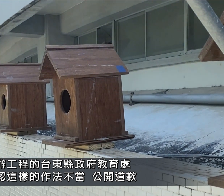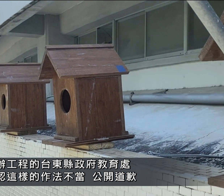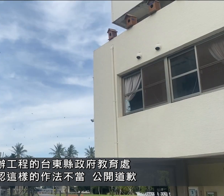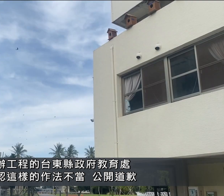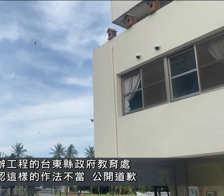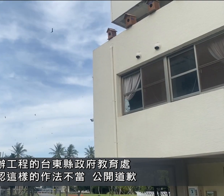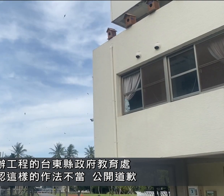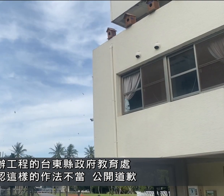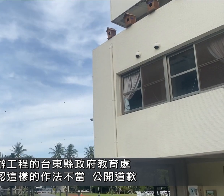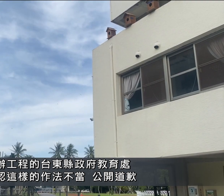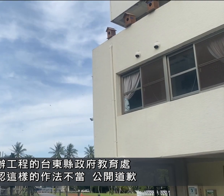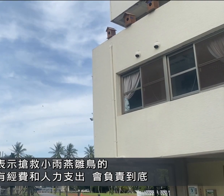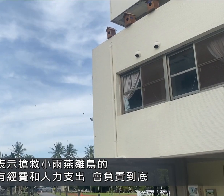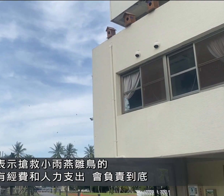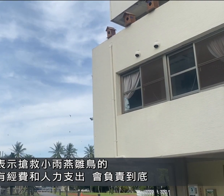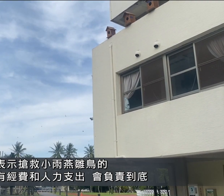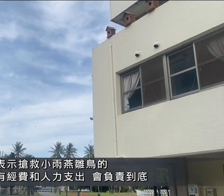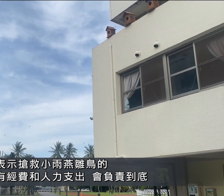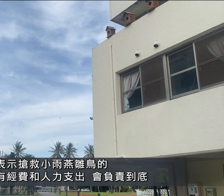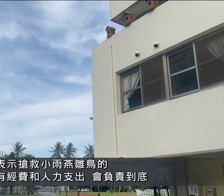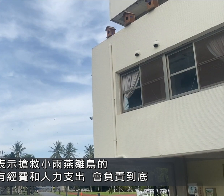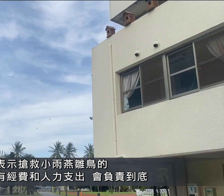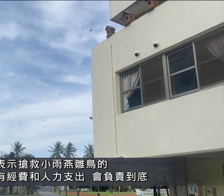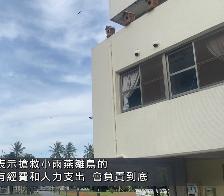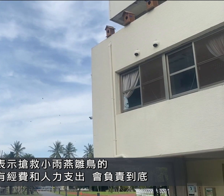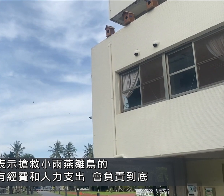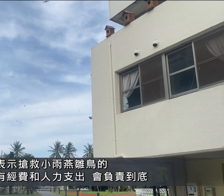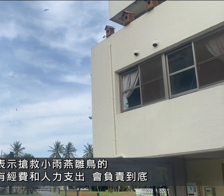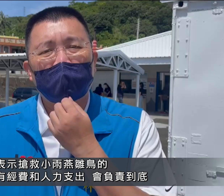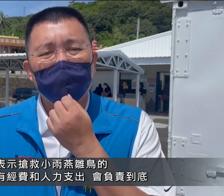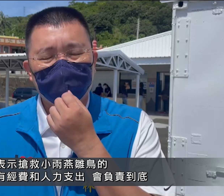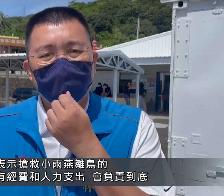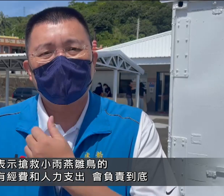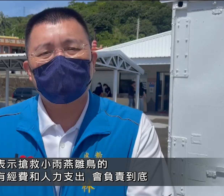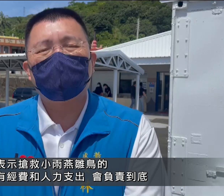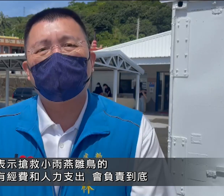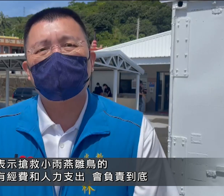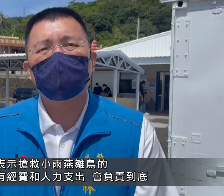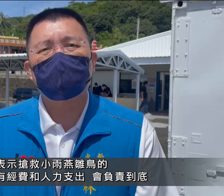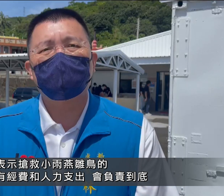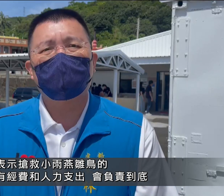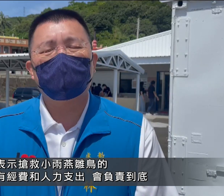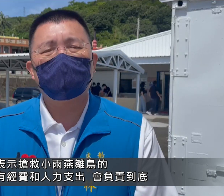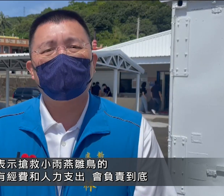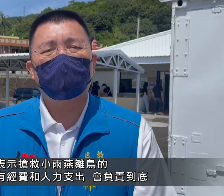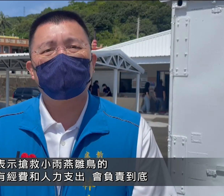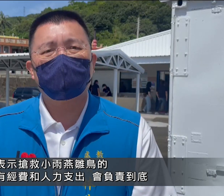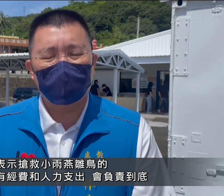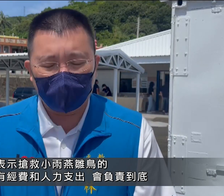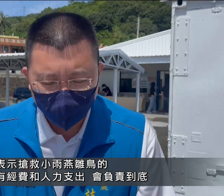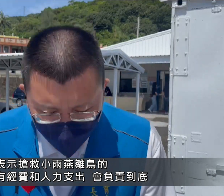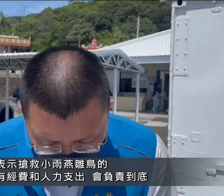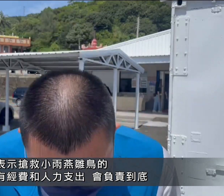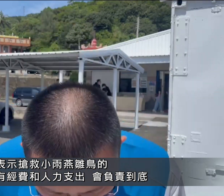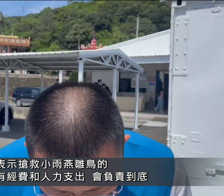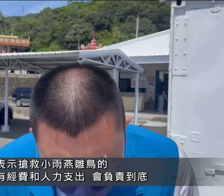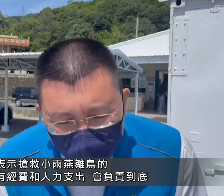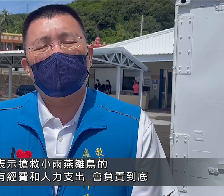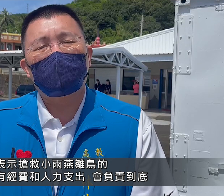当，公开道歉，也表示抢救小雨燕雏鸟的所有经费和人力支出会负责到底。 协助我们